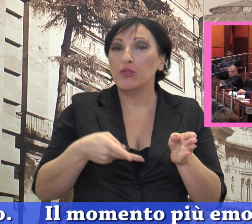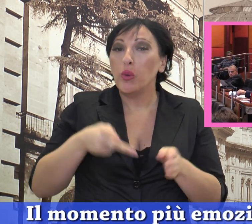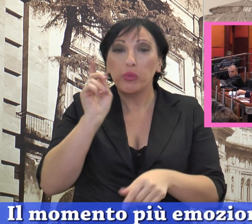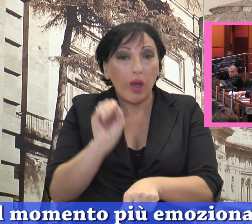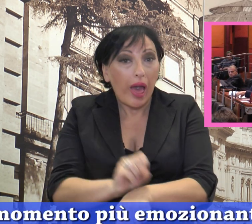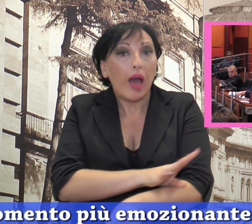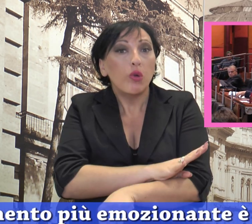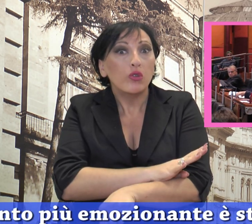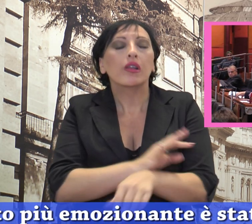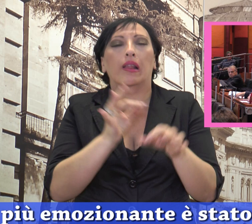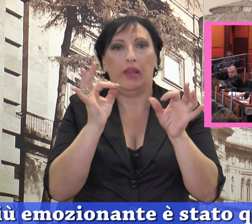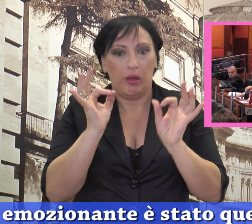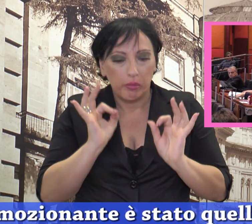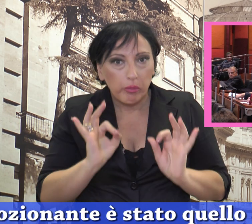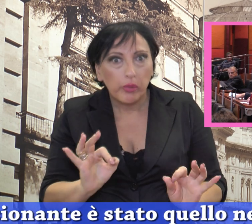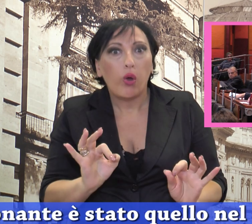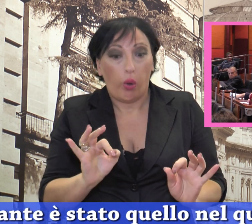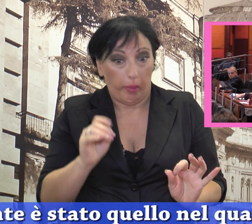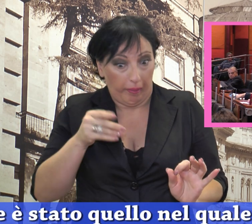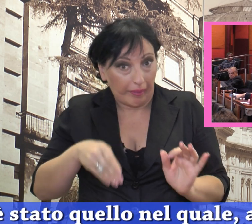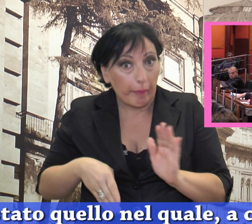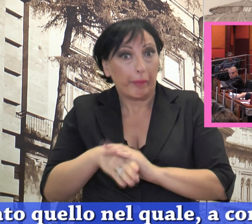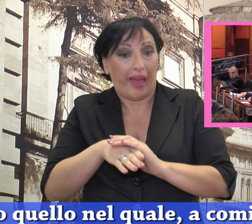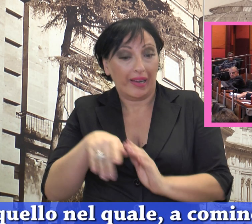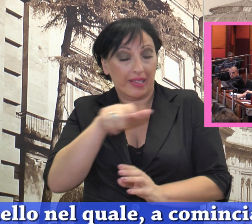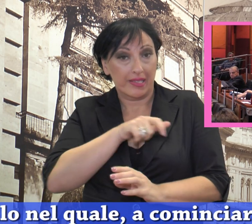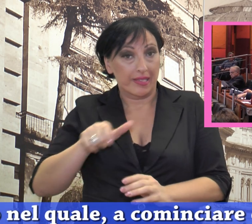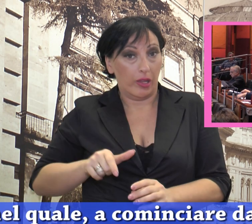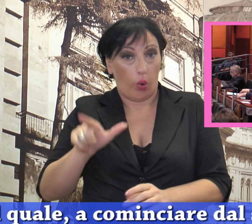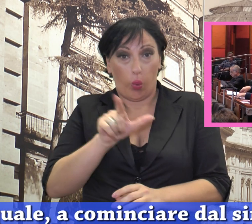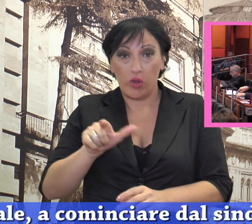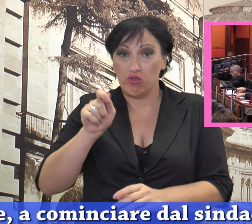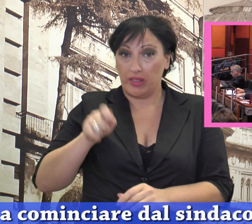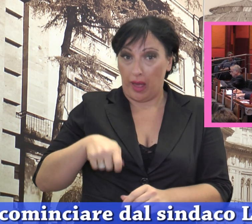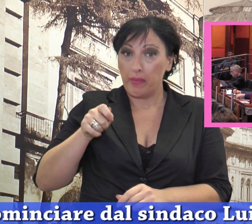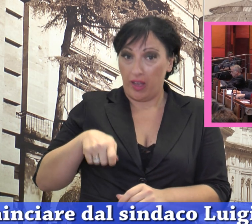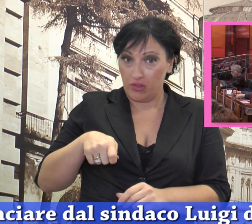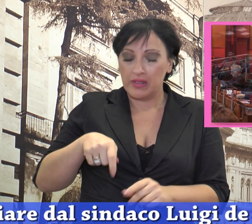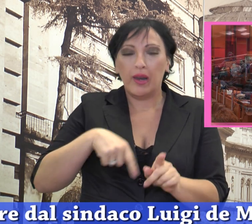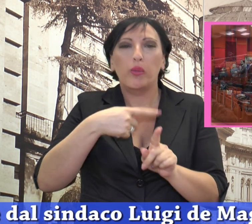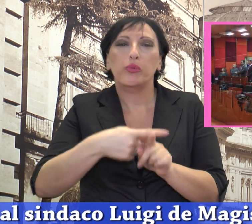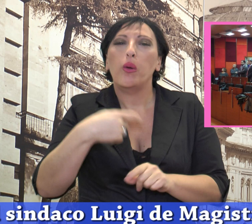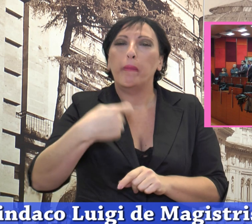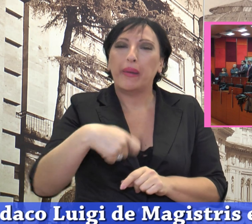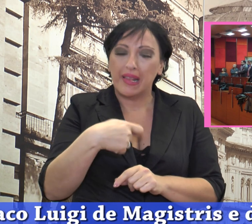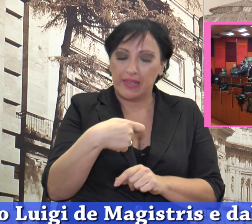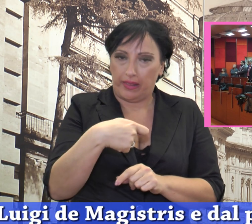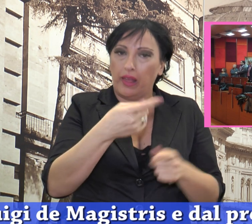nel quale, a cominciare dal sindaco Luigi De Magistris e dal presidente del Consiglio Comunale